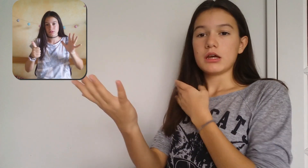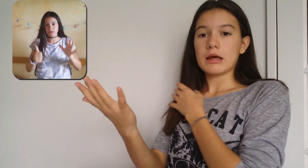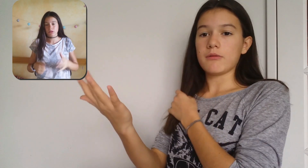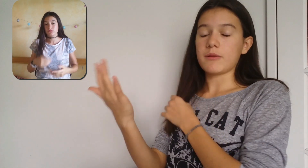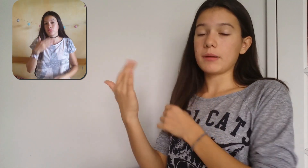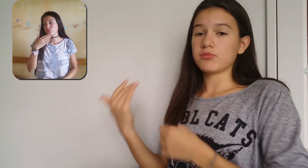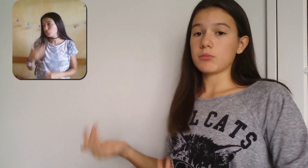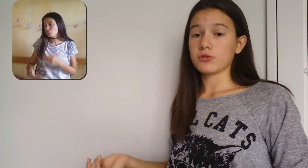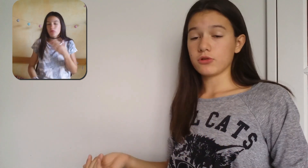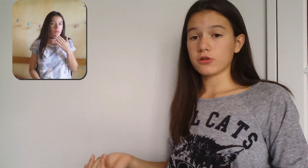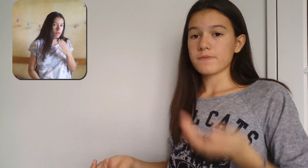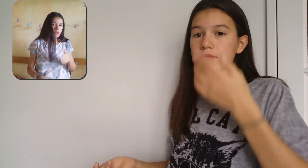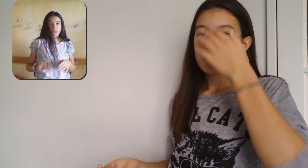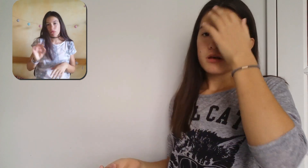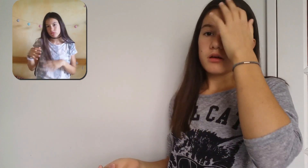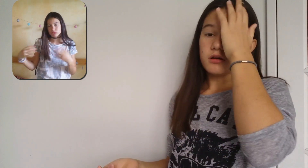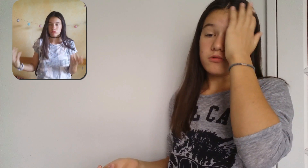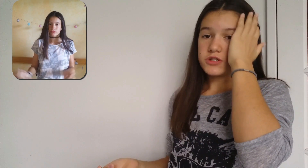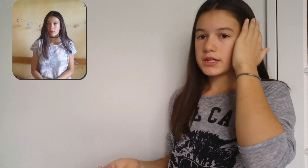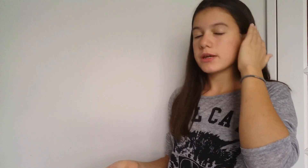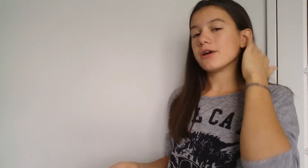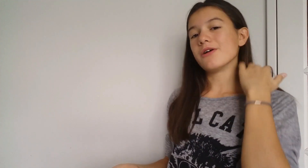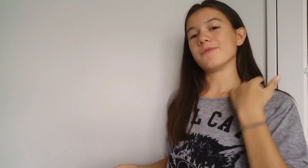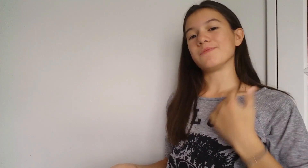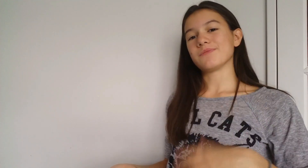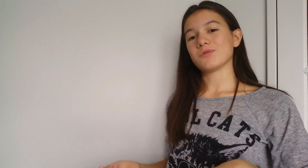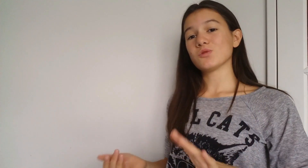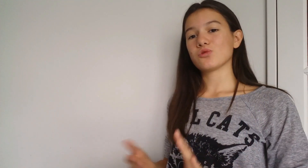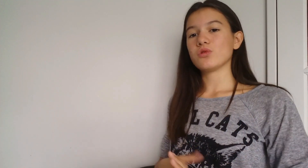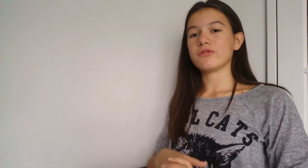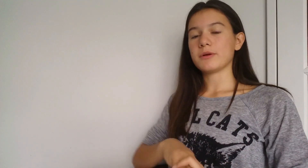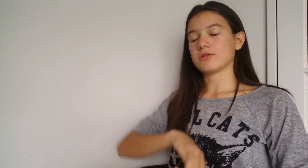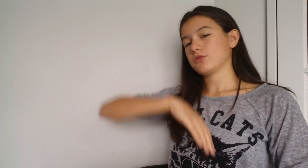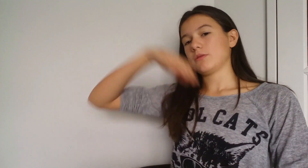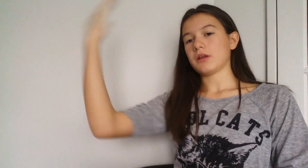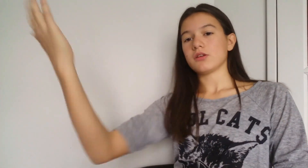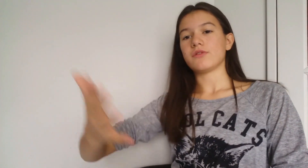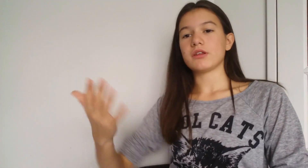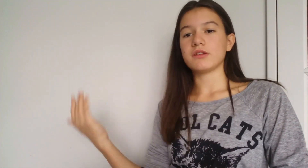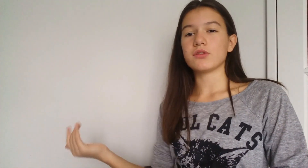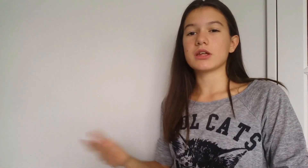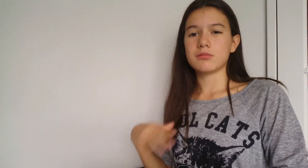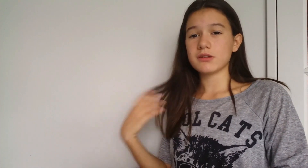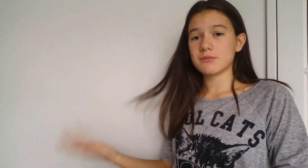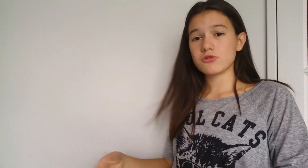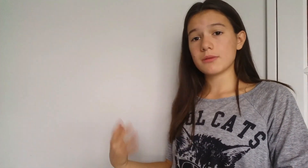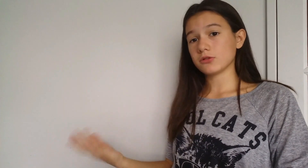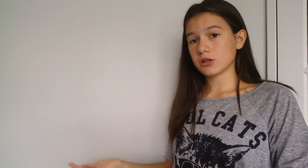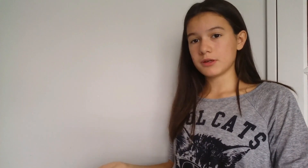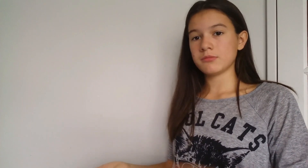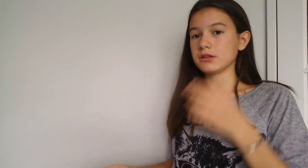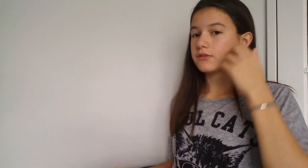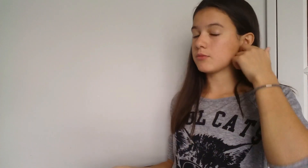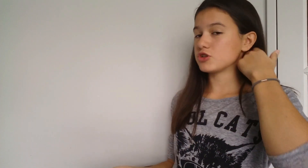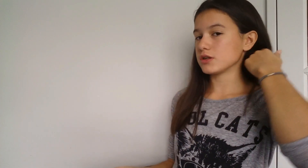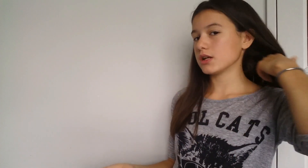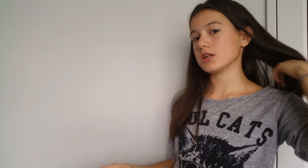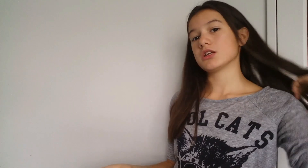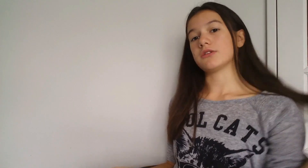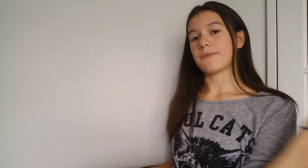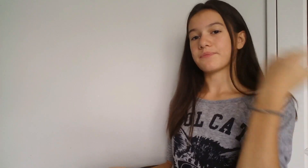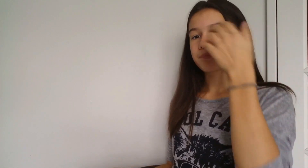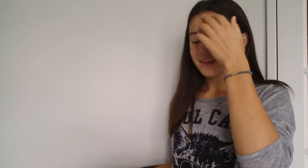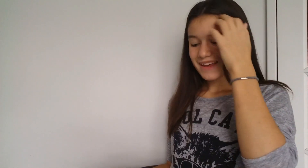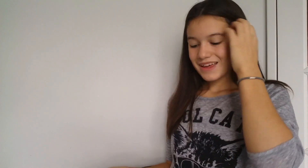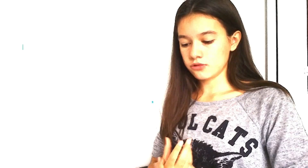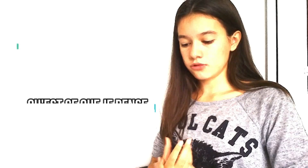tournée, elle ne va pas pouvoir m'entendre. Logique. Donc du coup il faut par exemple se déplacer, lui faire des signes, enfin il y a des petites habitudes à prendre quand même, mais c'est vraiment génial et